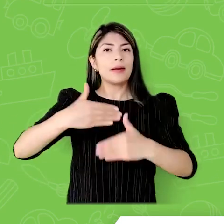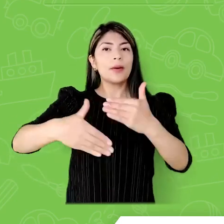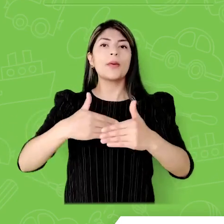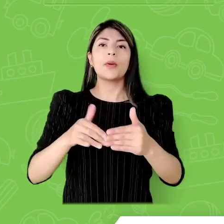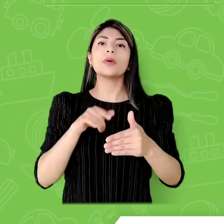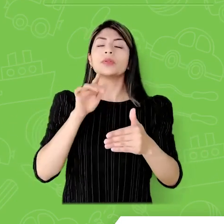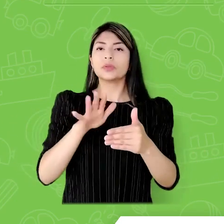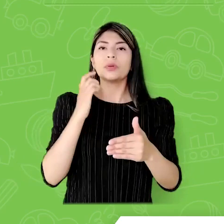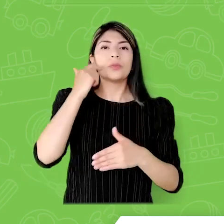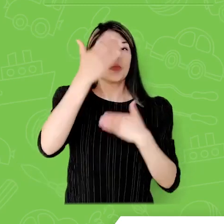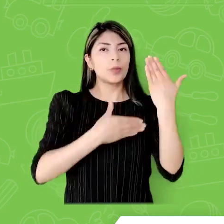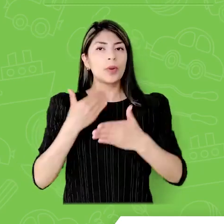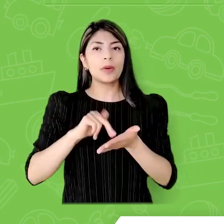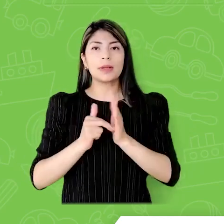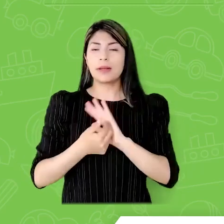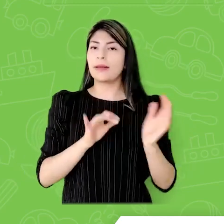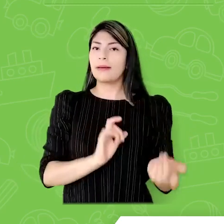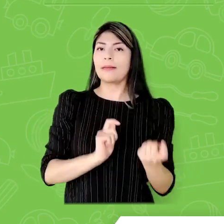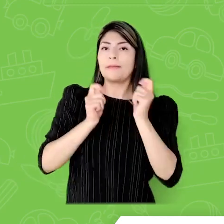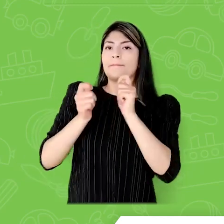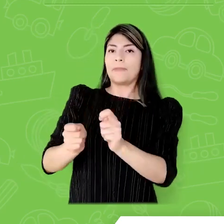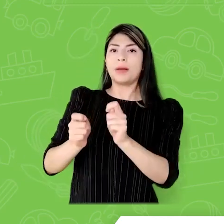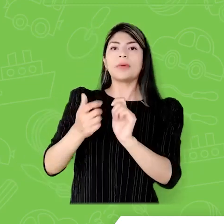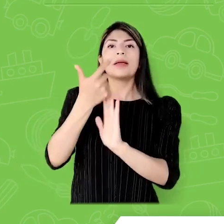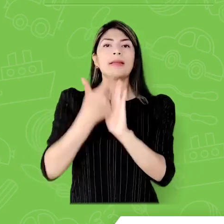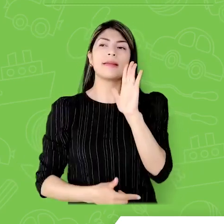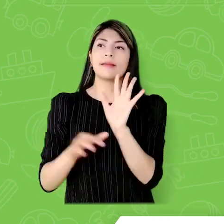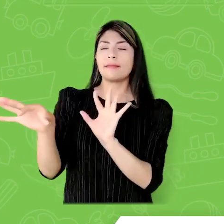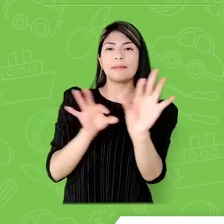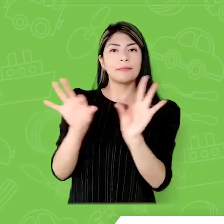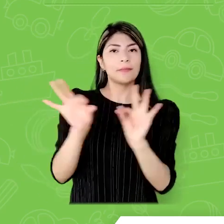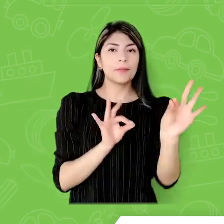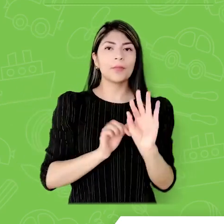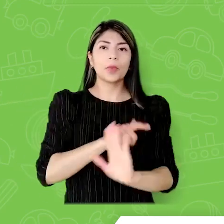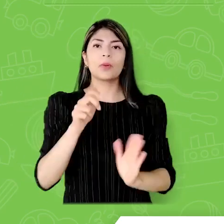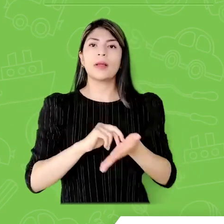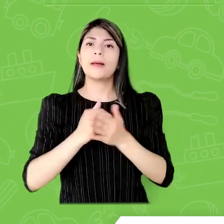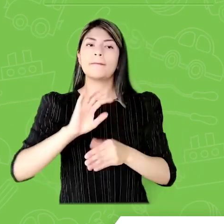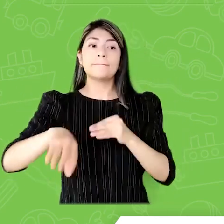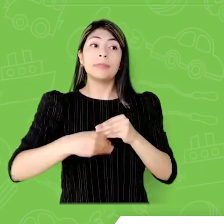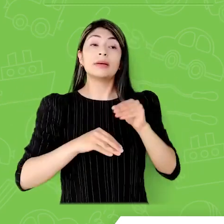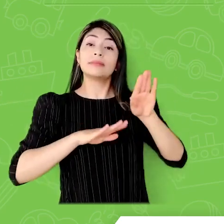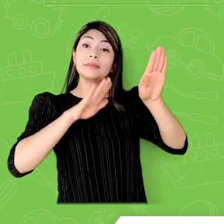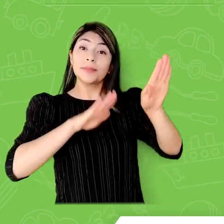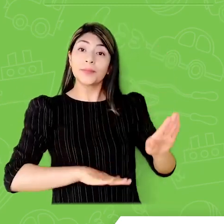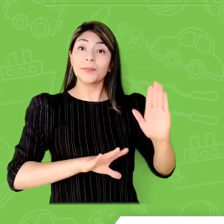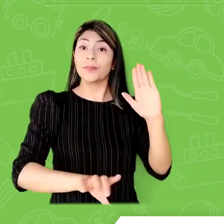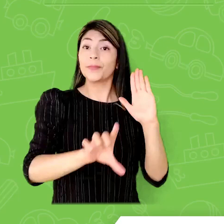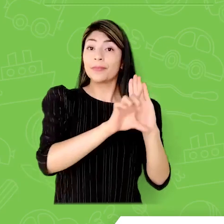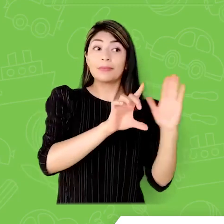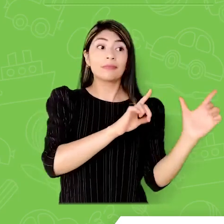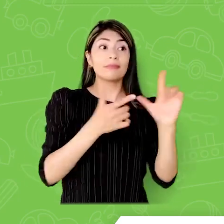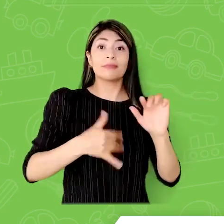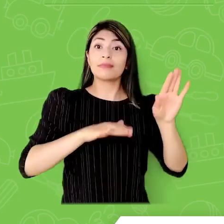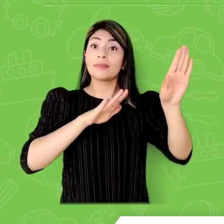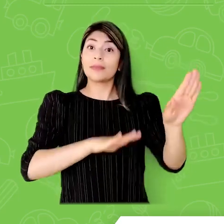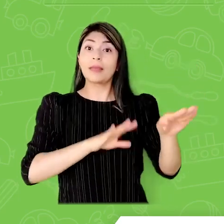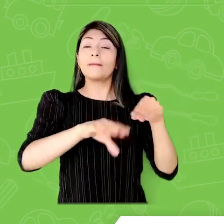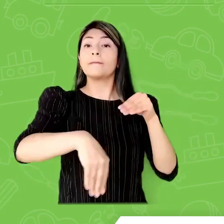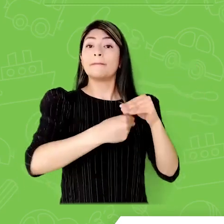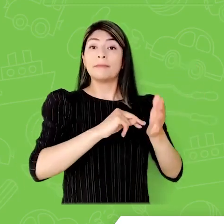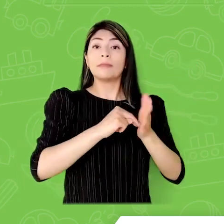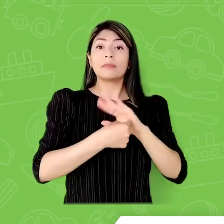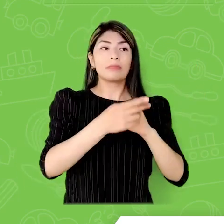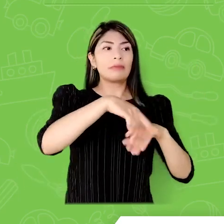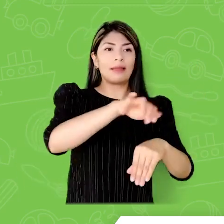el representante legal o cualquier otra persona de la entidad pública no pueden modificar la información registrada en SIMO para este